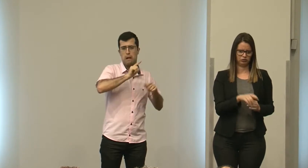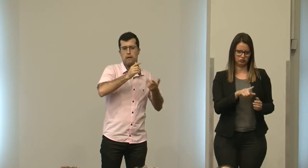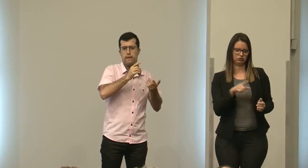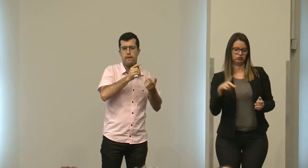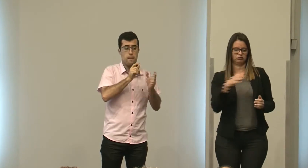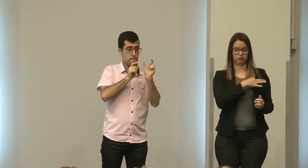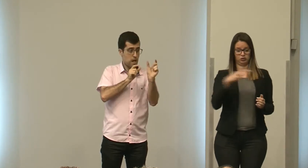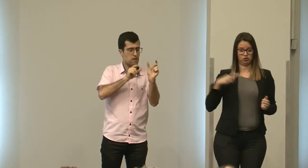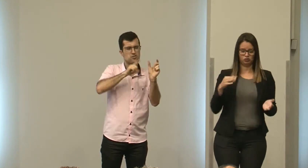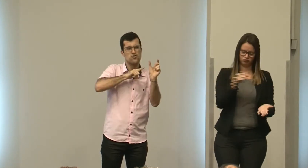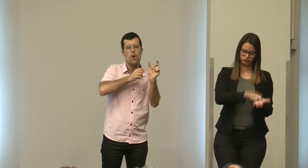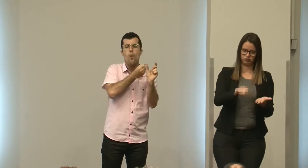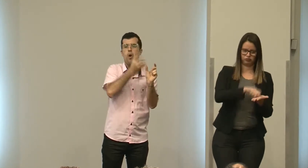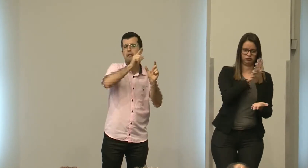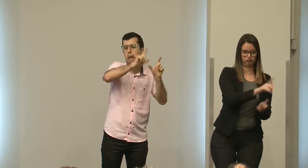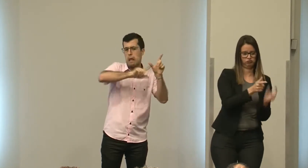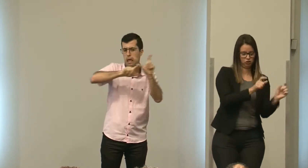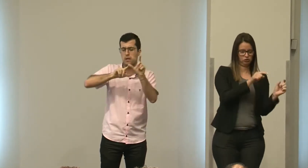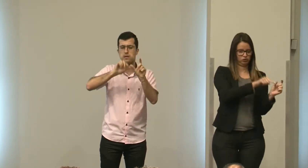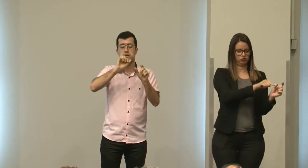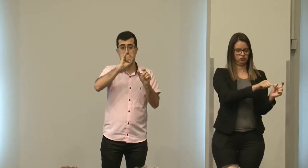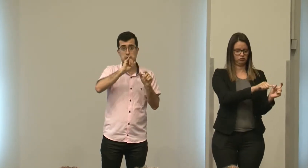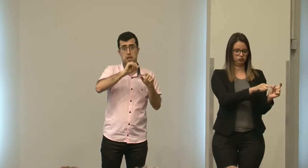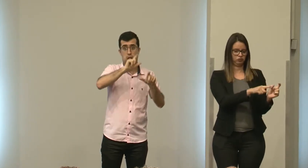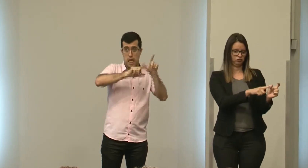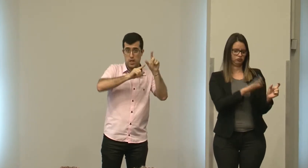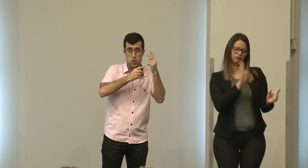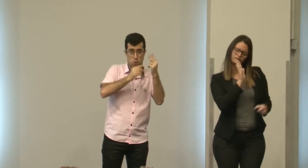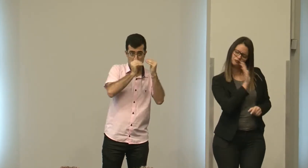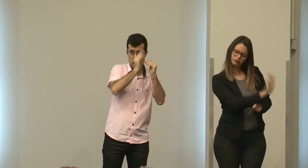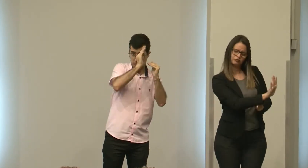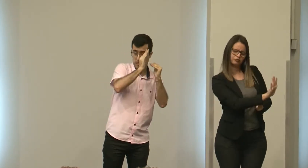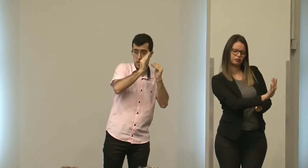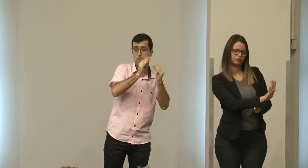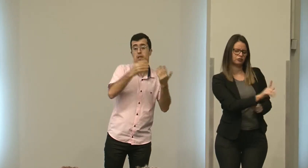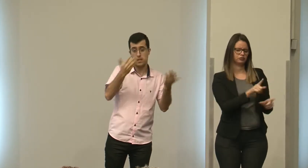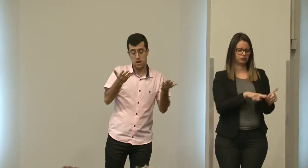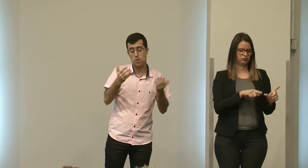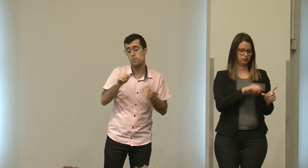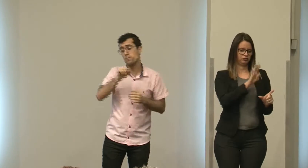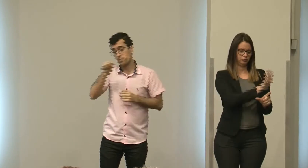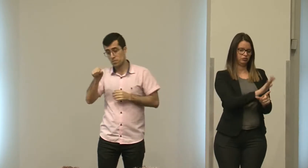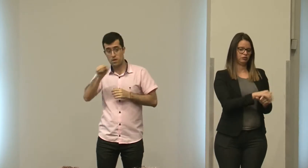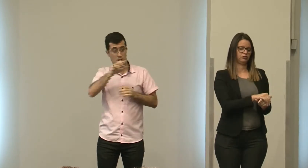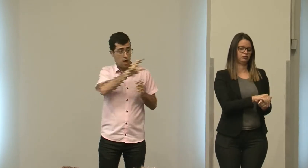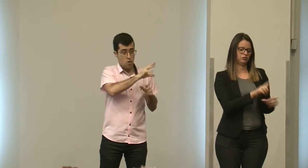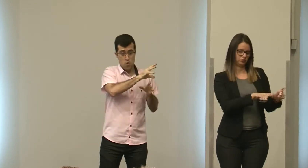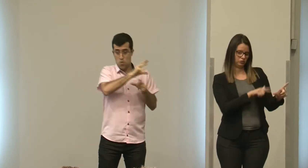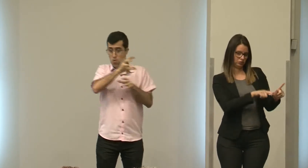Em português, nós temos uma palavra. E essa palavra tem uma quantidade X de letras.